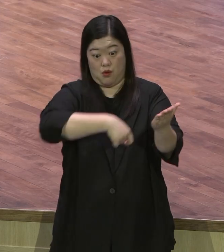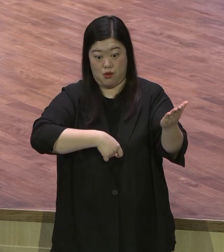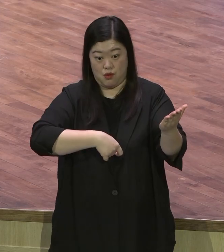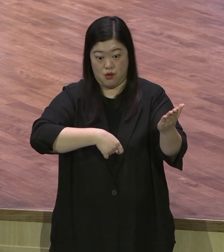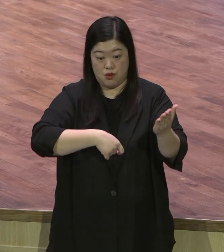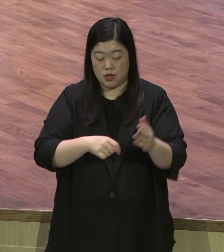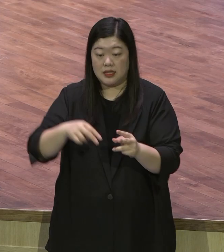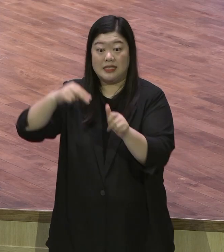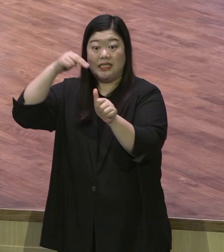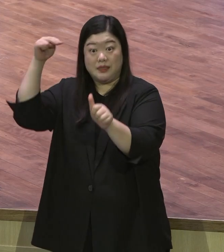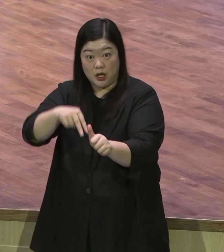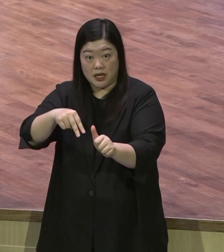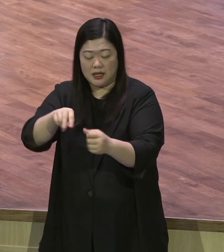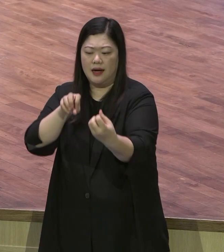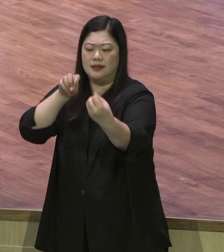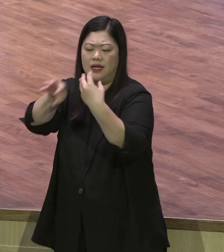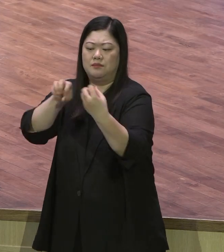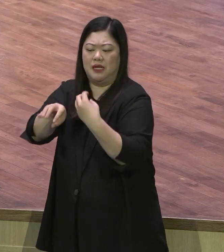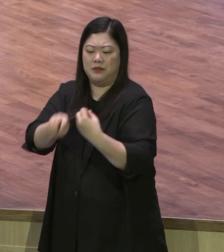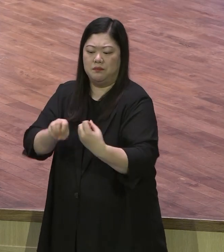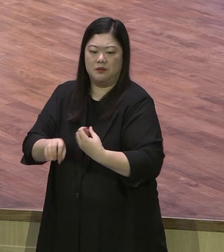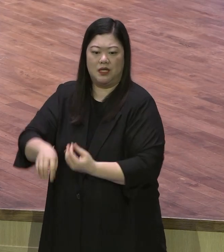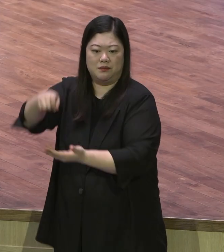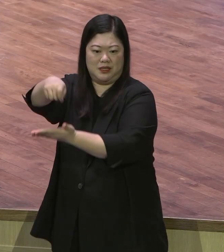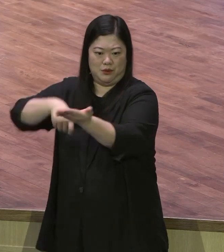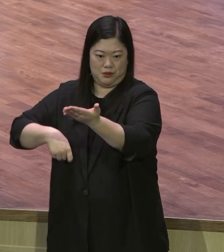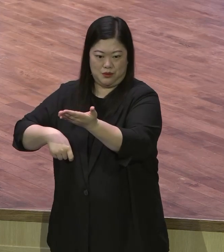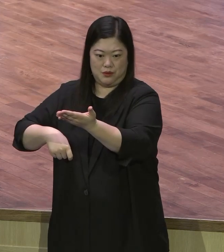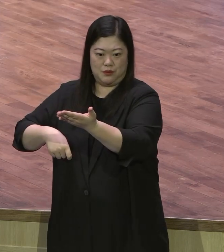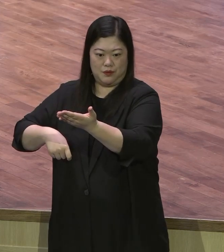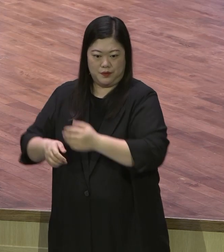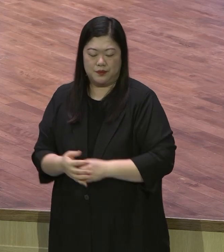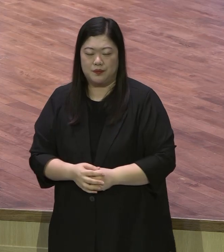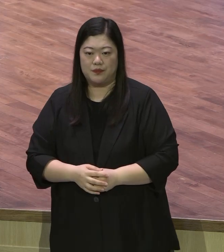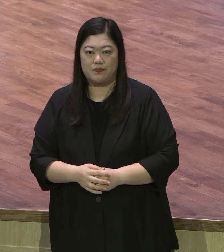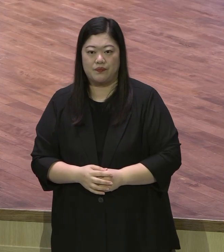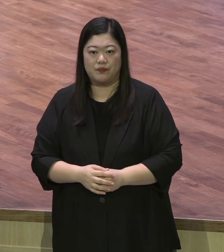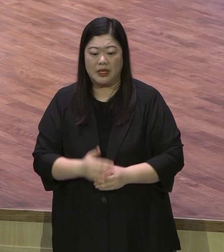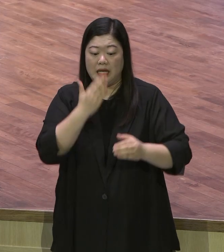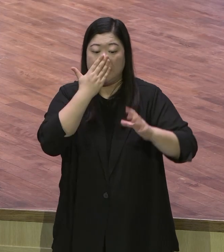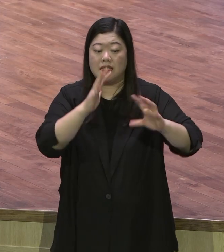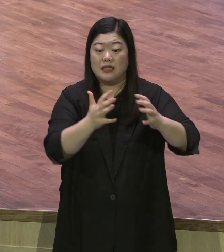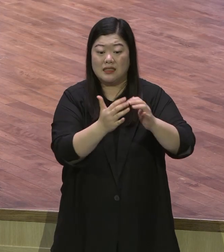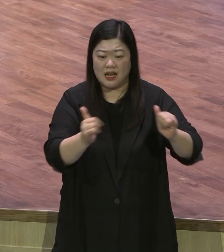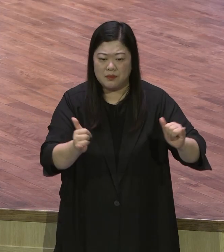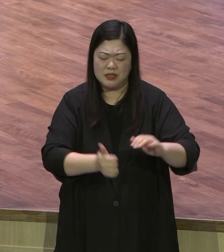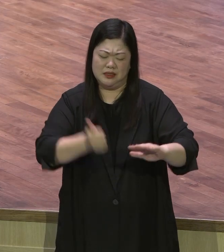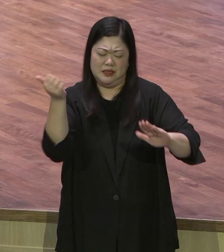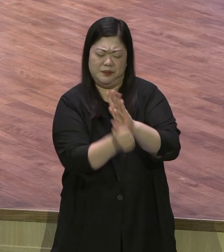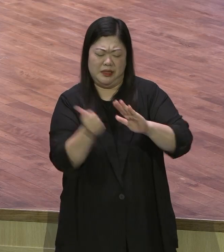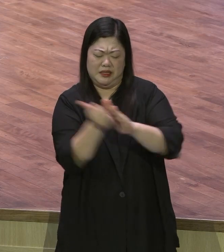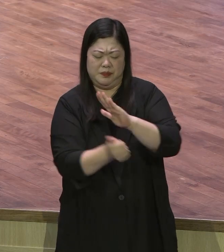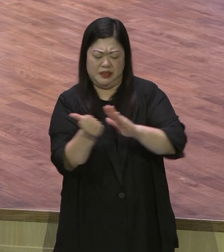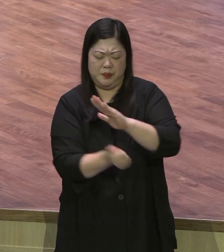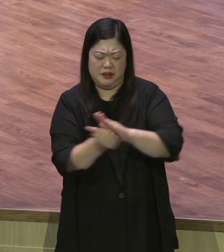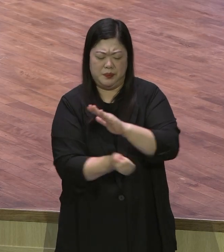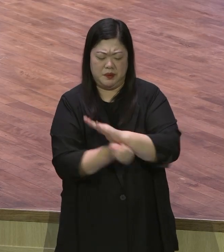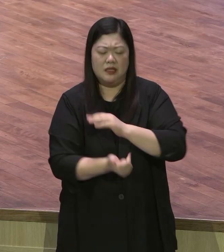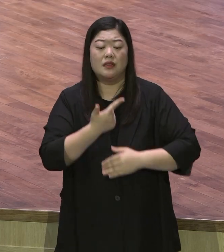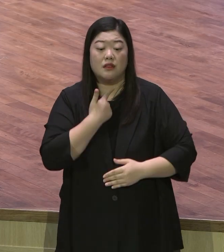이스라엘의 방황, 이스라엘 백성들이 방황, 다시 말하면 이스라엘 사람들 실패를 기록한 내용이에요.